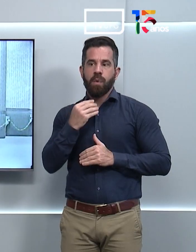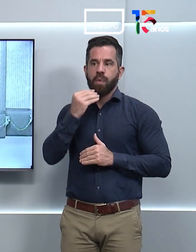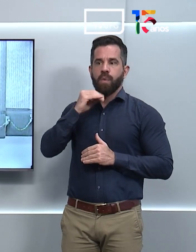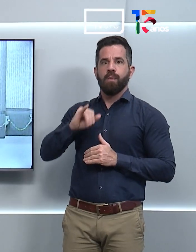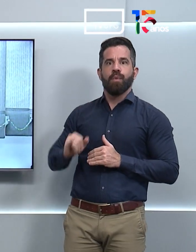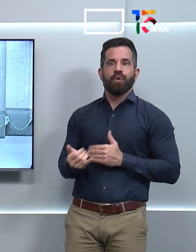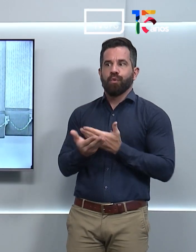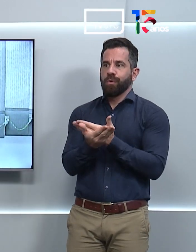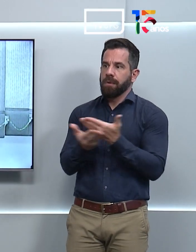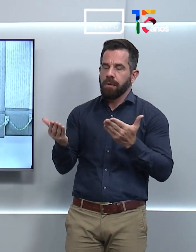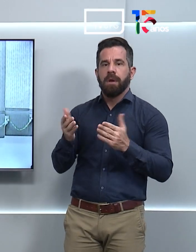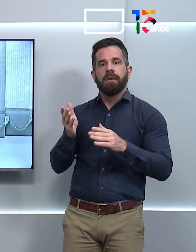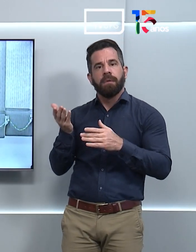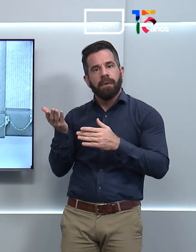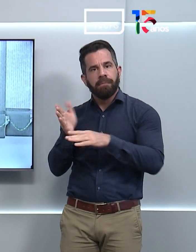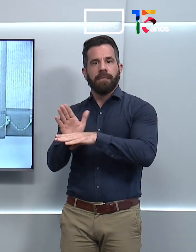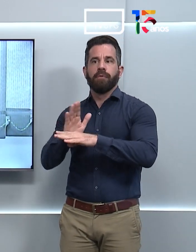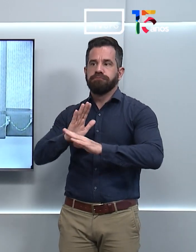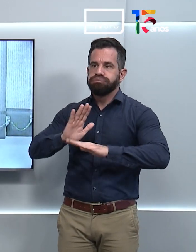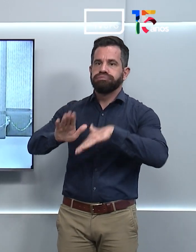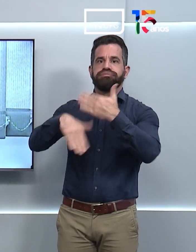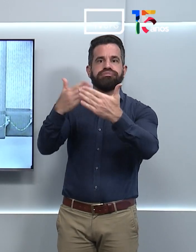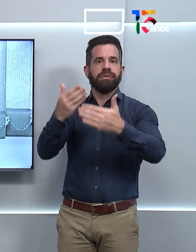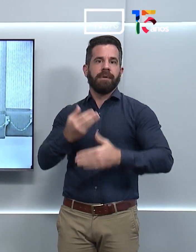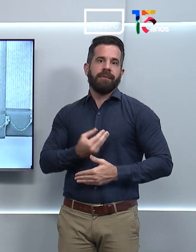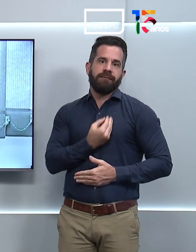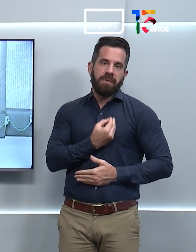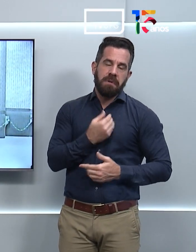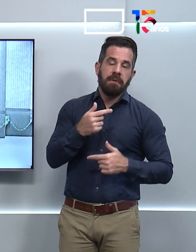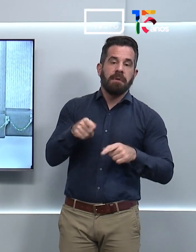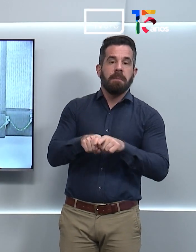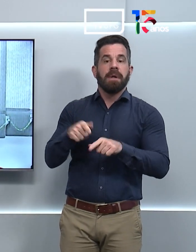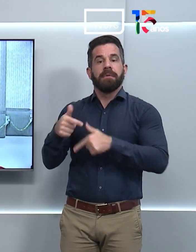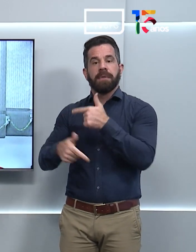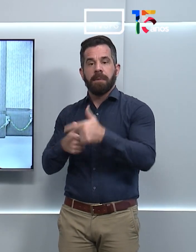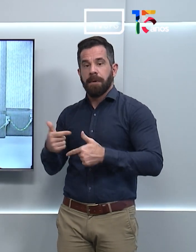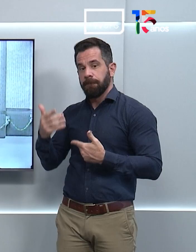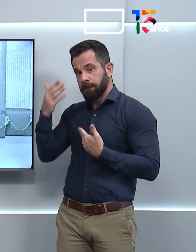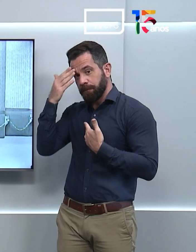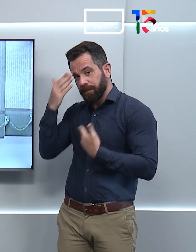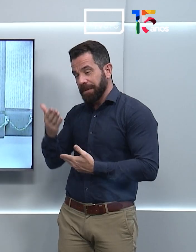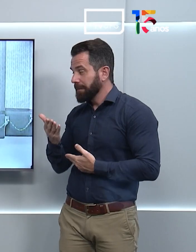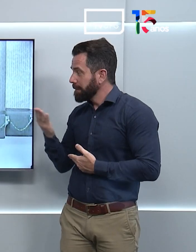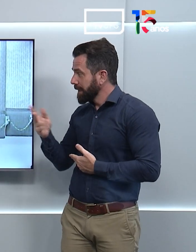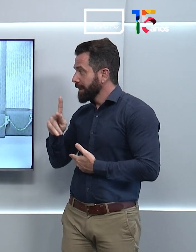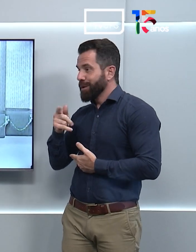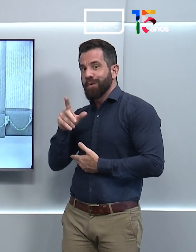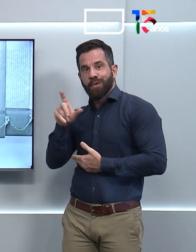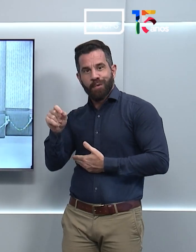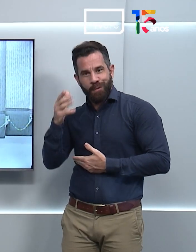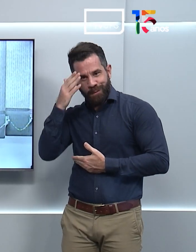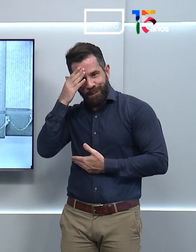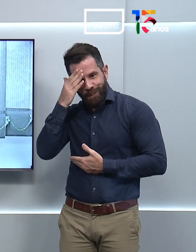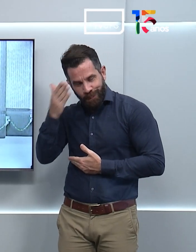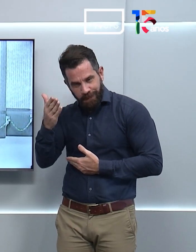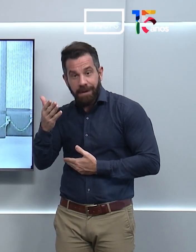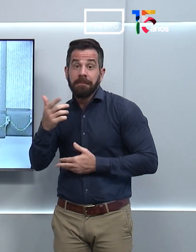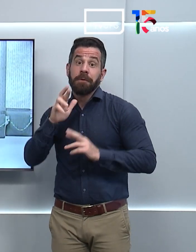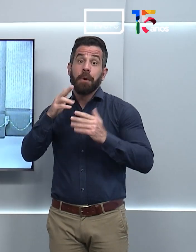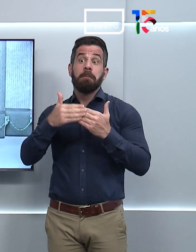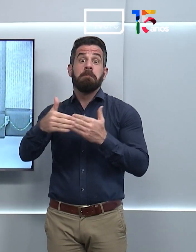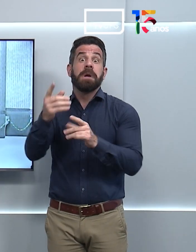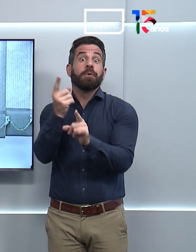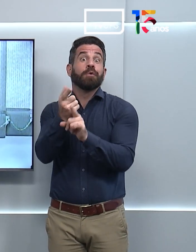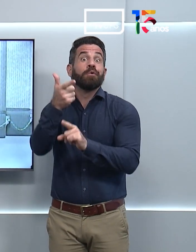de trabalho e de crescimento profissional. A gente conversou com o Hugo de Assis, que é empregado público. Muito obrigada, Hugo. Espero que a gente possa conversar novamente